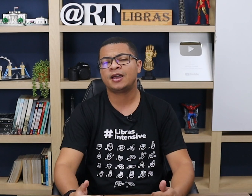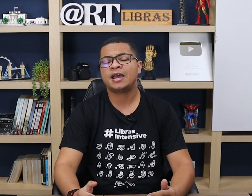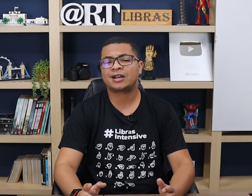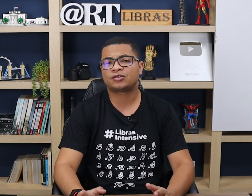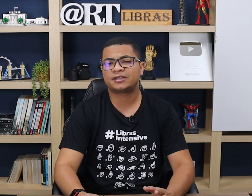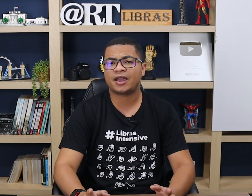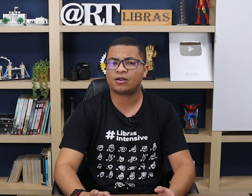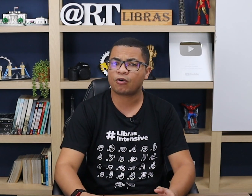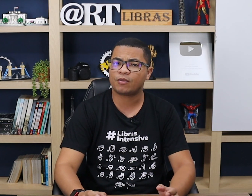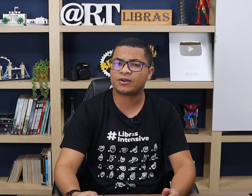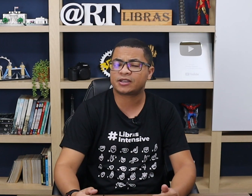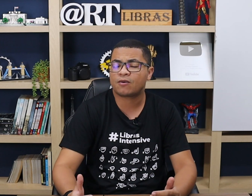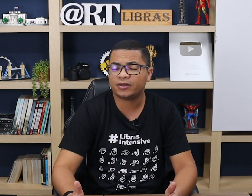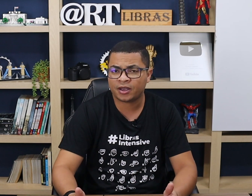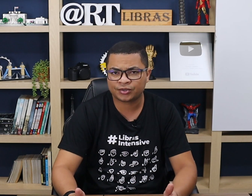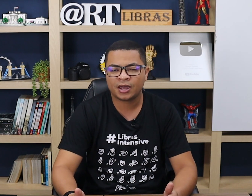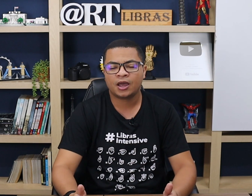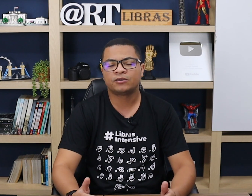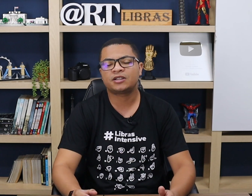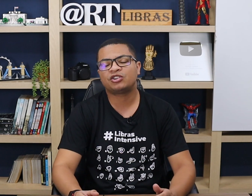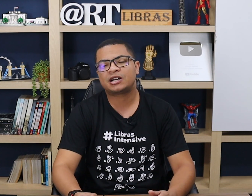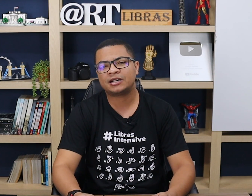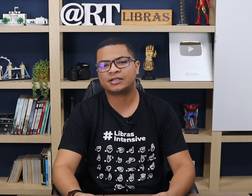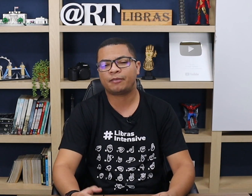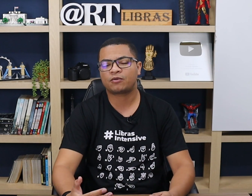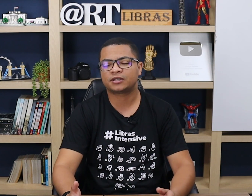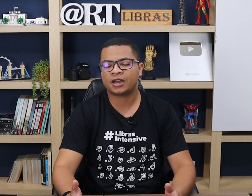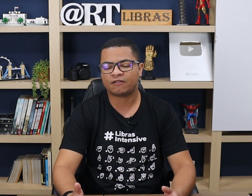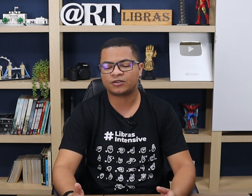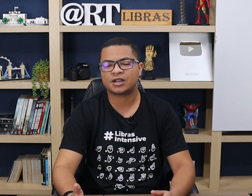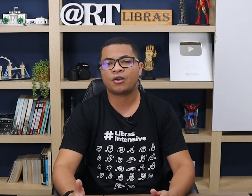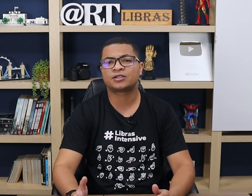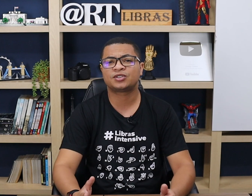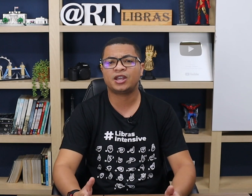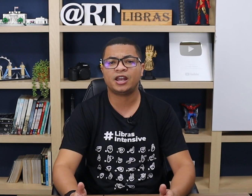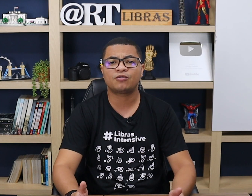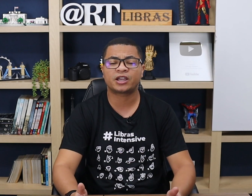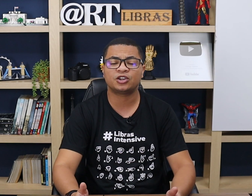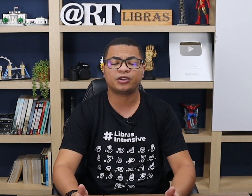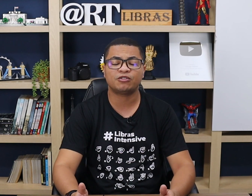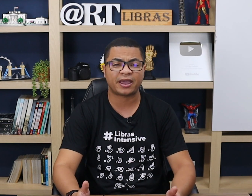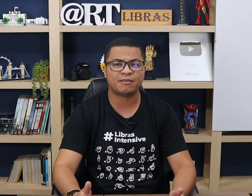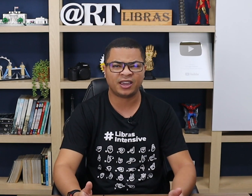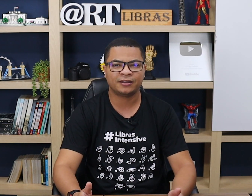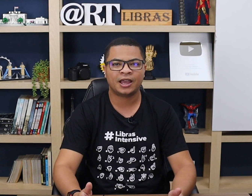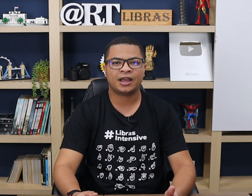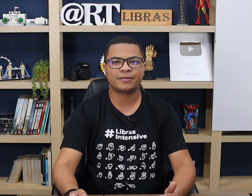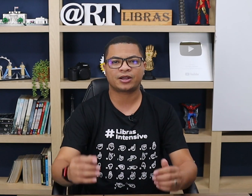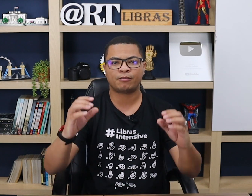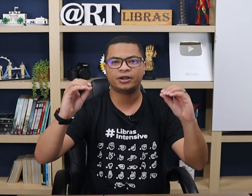é associar ele com alguma coisa que eu conheço o sinal de câncer para eu conseguir gravar o sinal eu associei ele com aquele joguinho pac-man lembra que